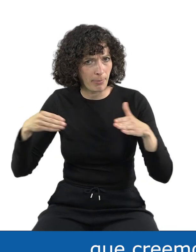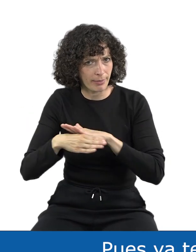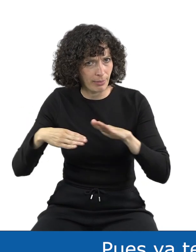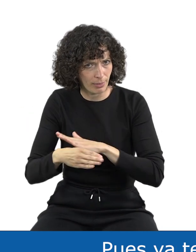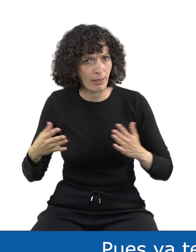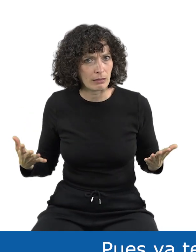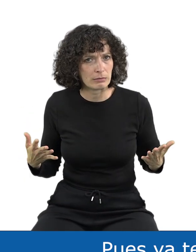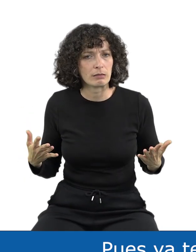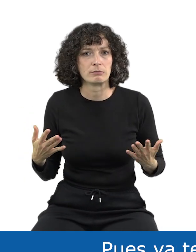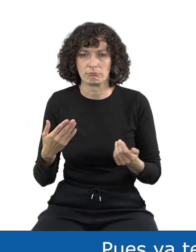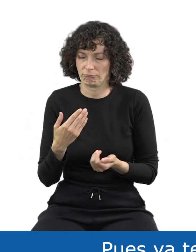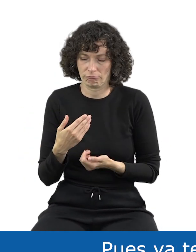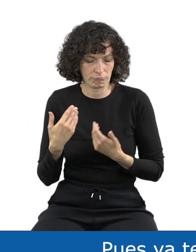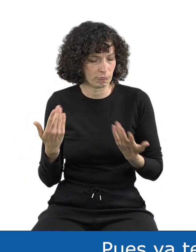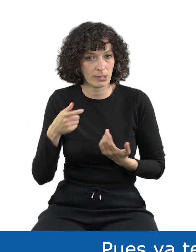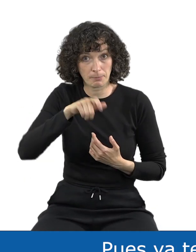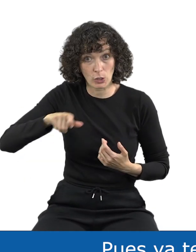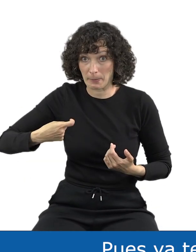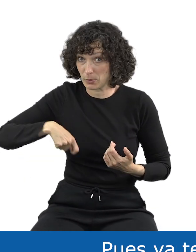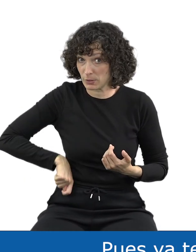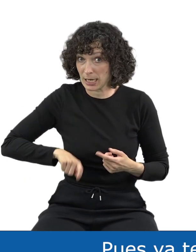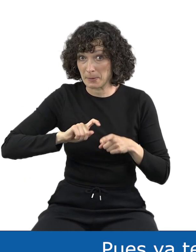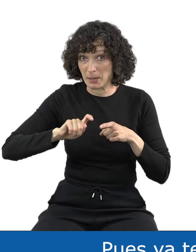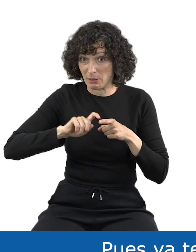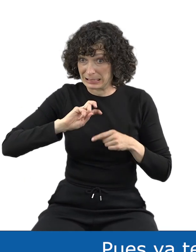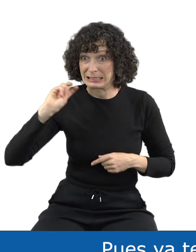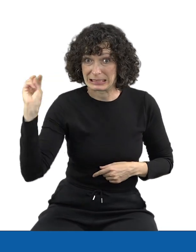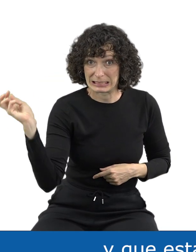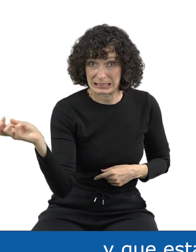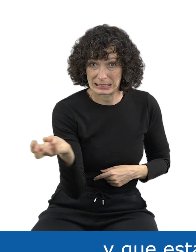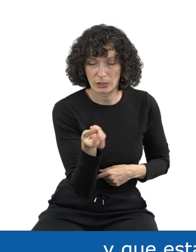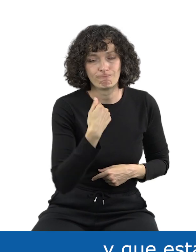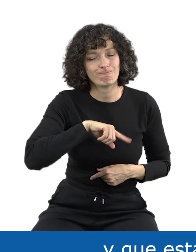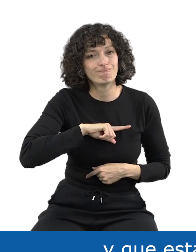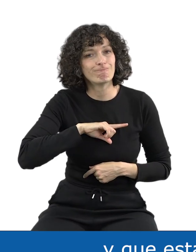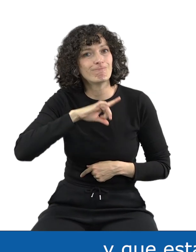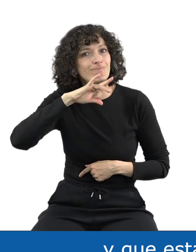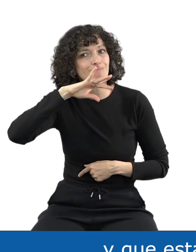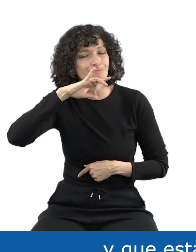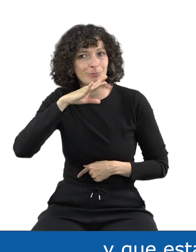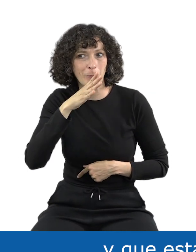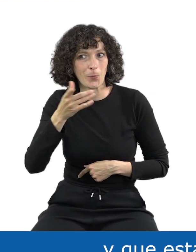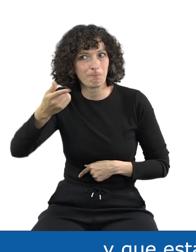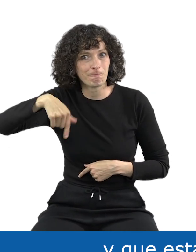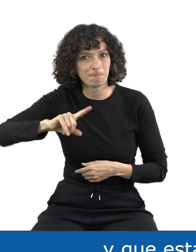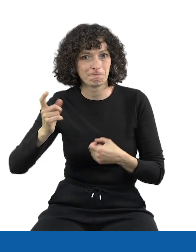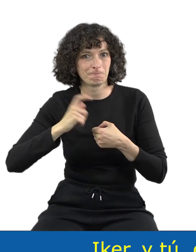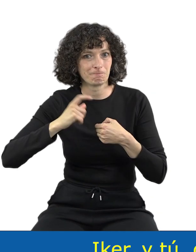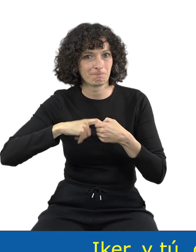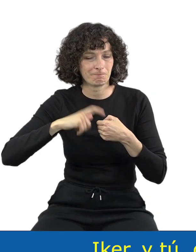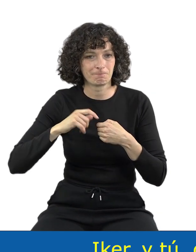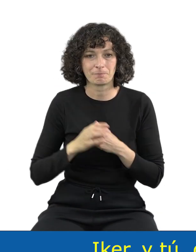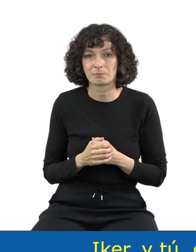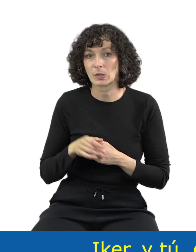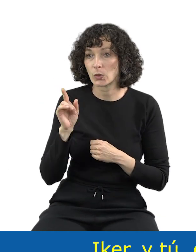pues ya te digo que el abanico de profesionales ha sido muy amplio y que estamos muy contentos por la respuesta que hemos tenido. Iker, y